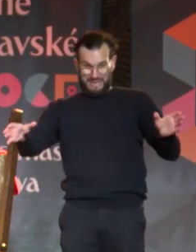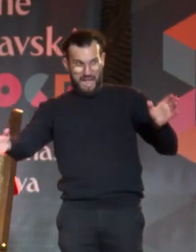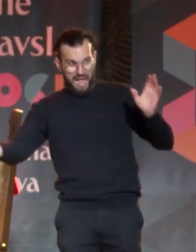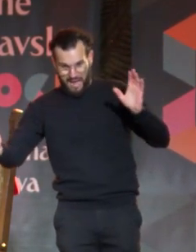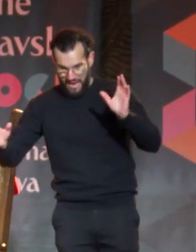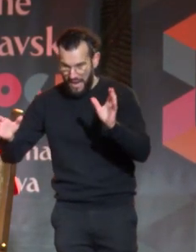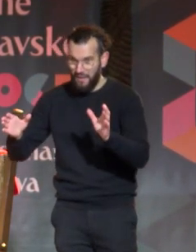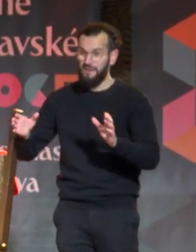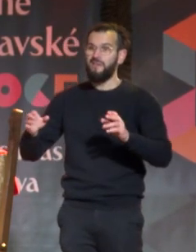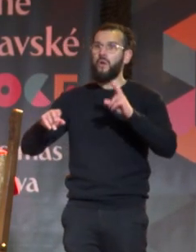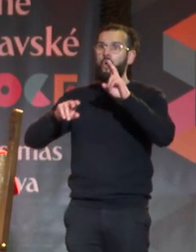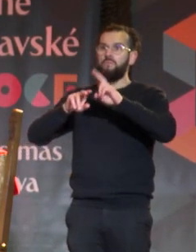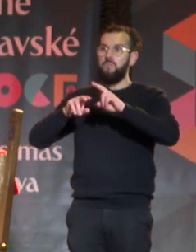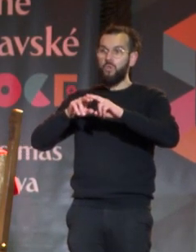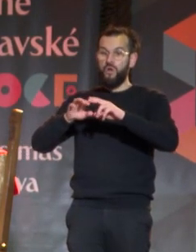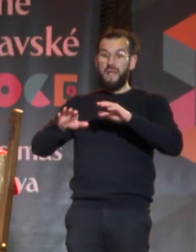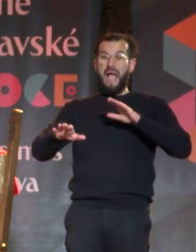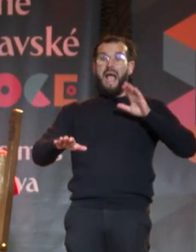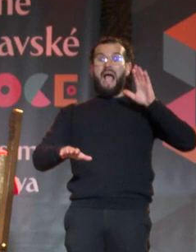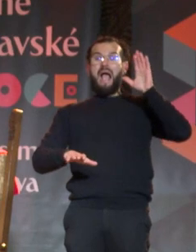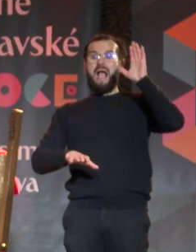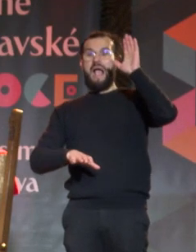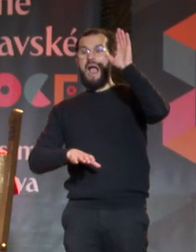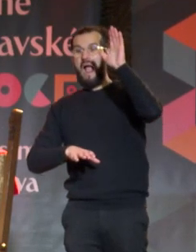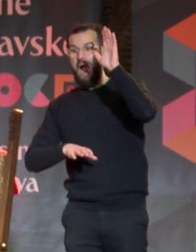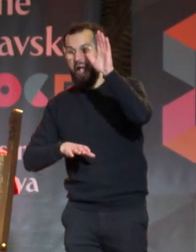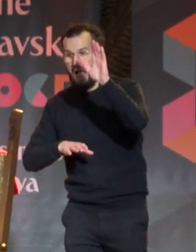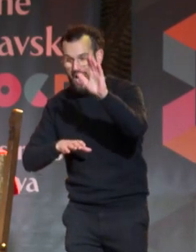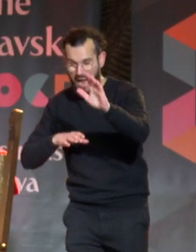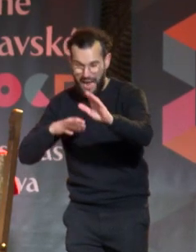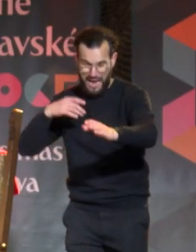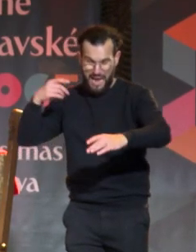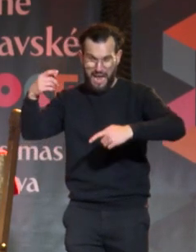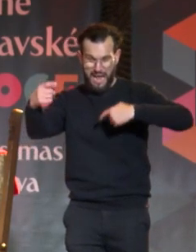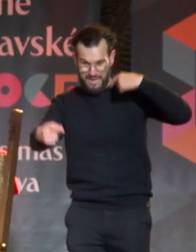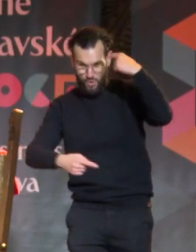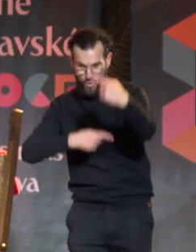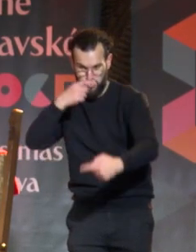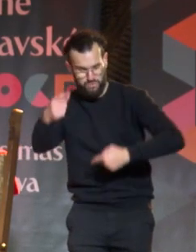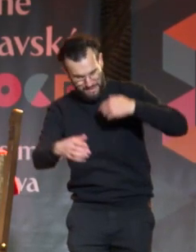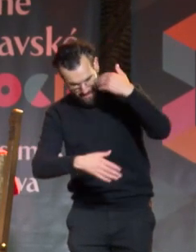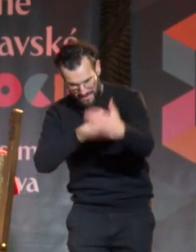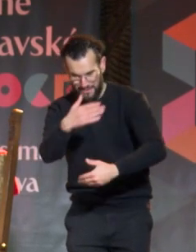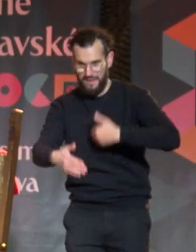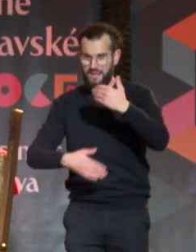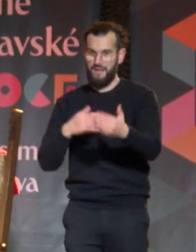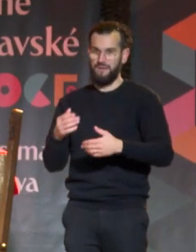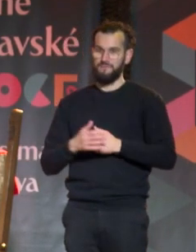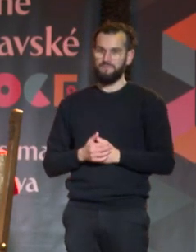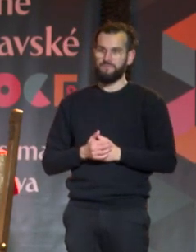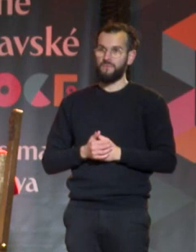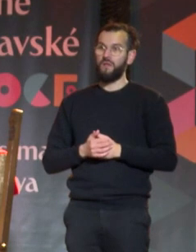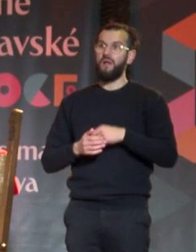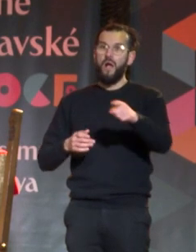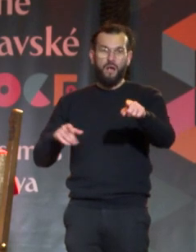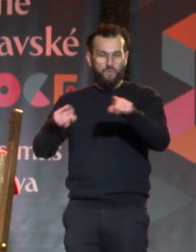seba a potom urobím veľký krok a letím a letím a padám, kotúľam sa a náš starý dom